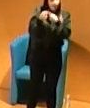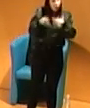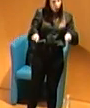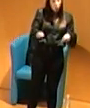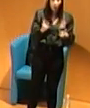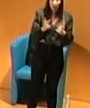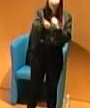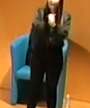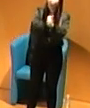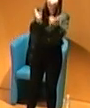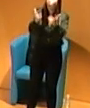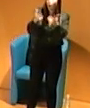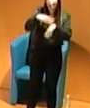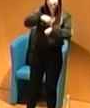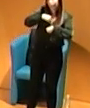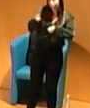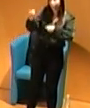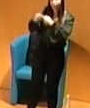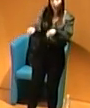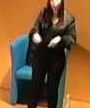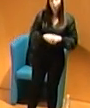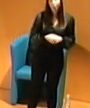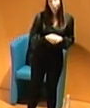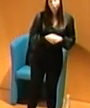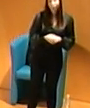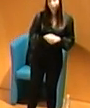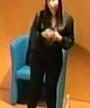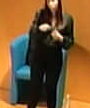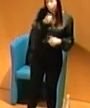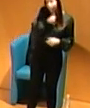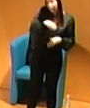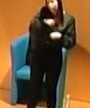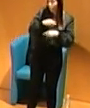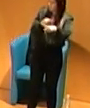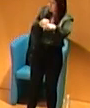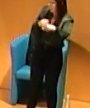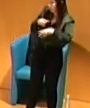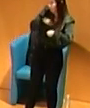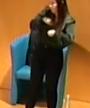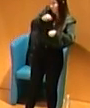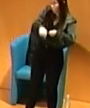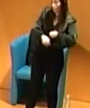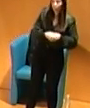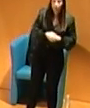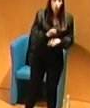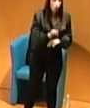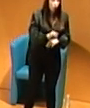d'accepter ça, quoi. Exactement. Tout de à notre fait. Différence. Il faut faire avec, comme on dit. Faire avec, voilà, ouais. Faire avec.